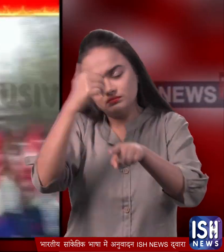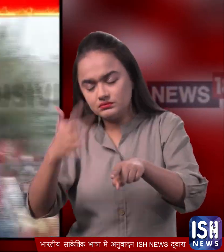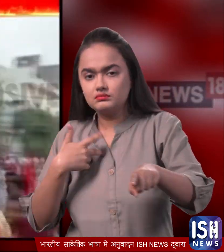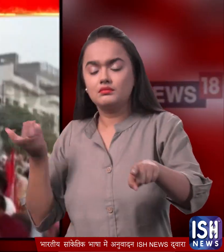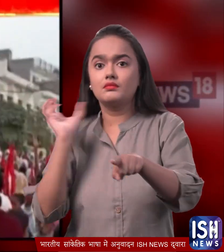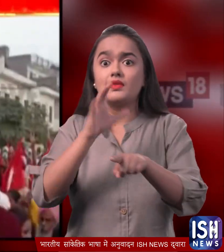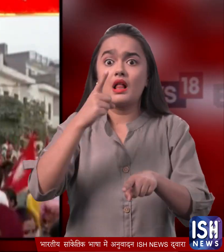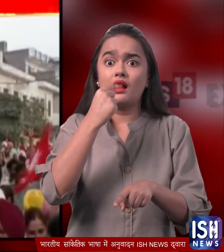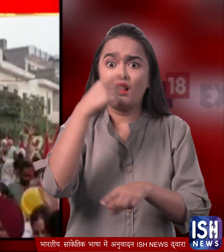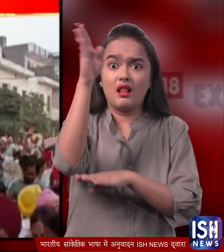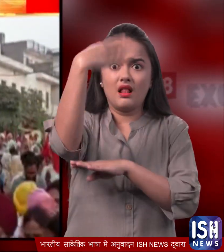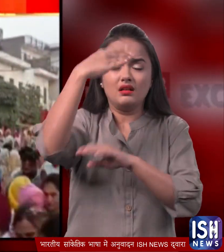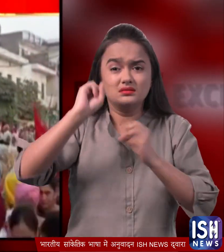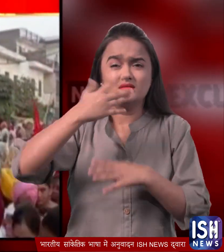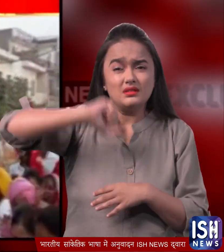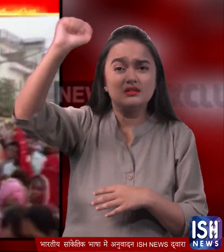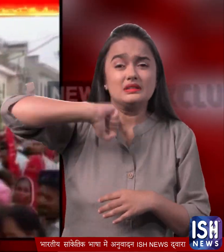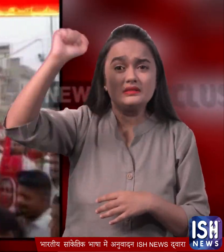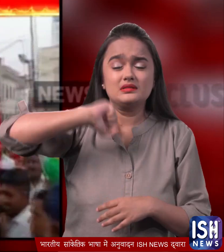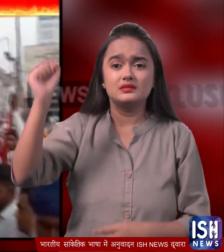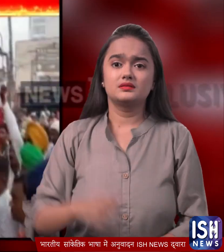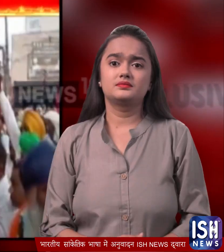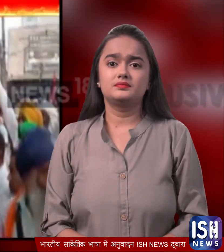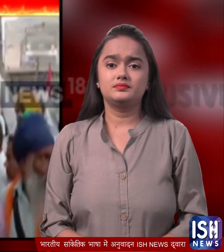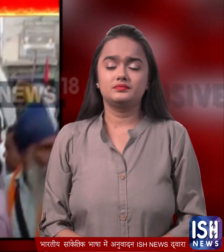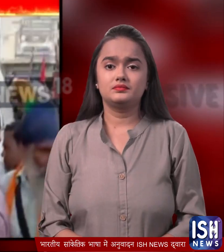झंडा थामे लोगों ने नारेबाजी शुरू कर दी।